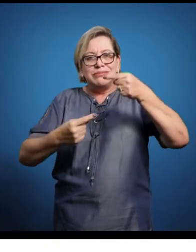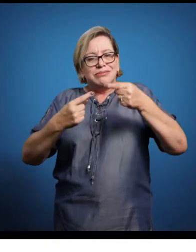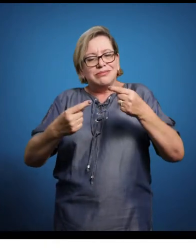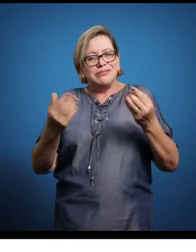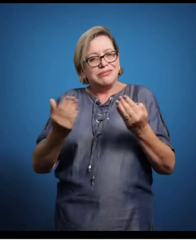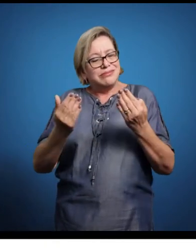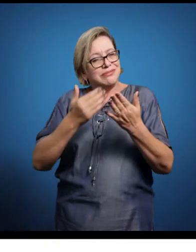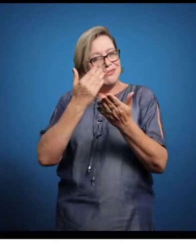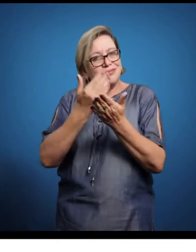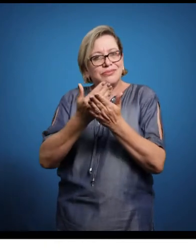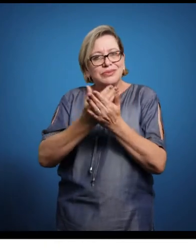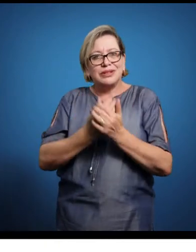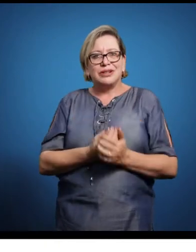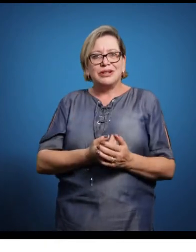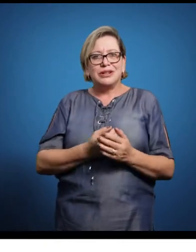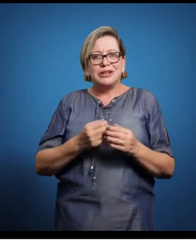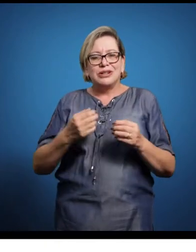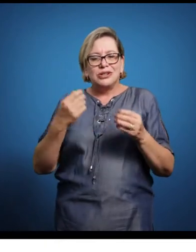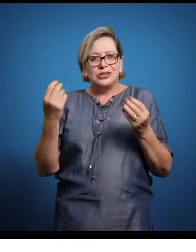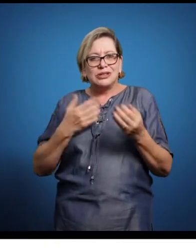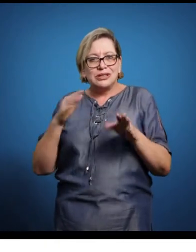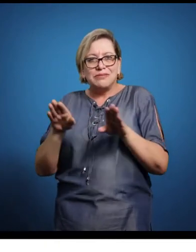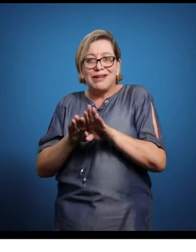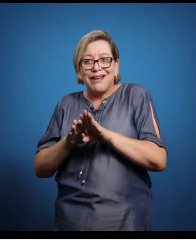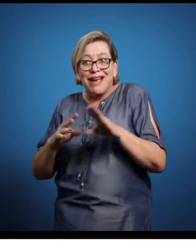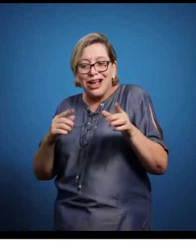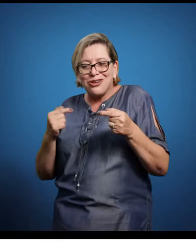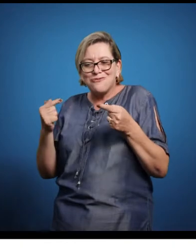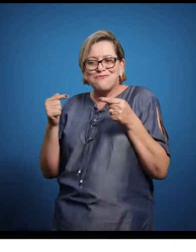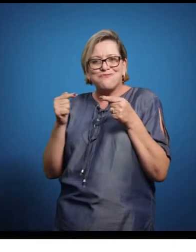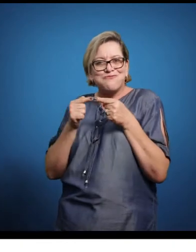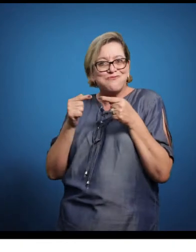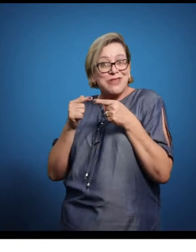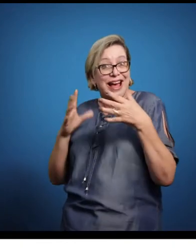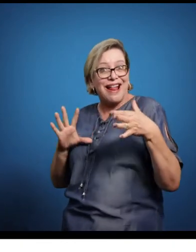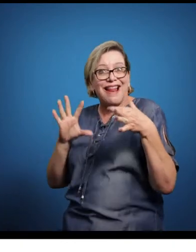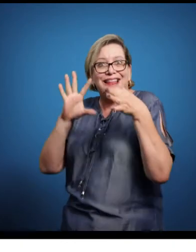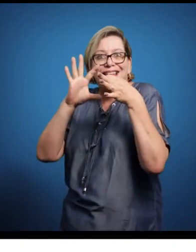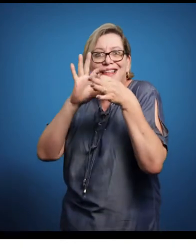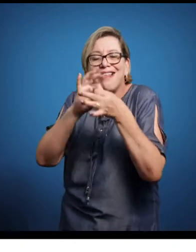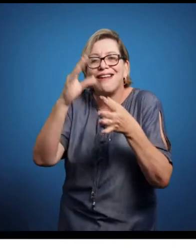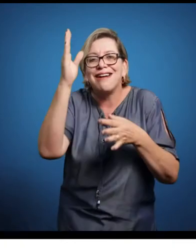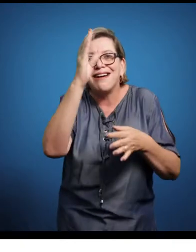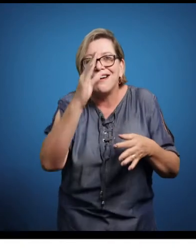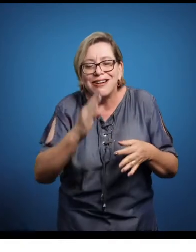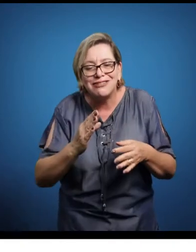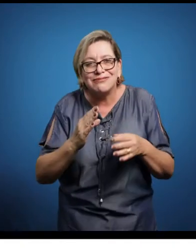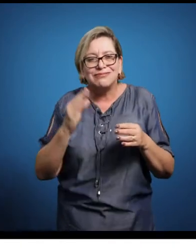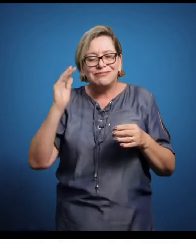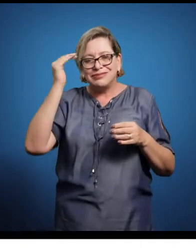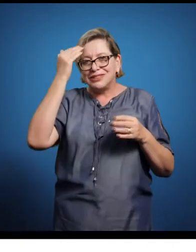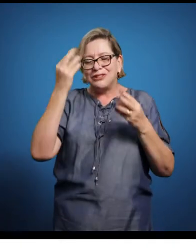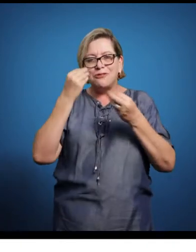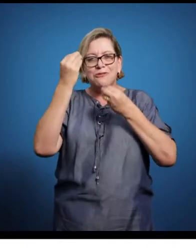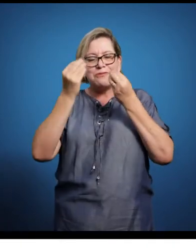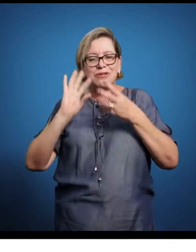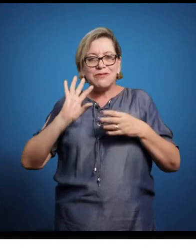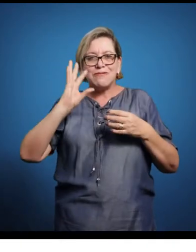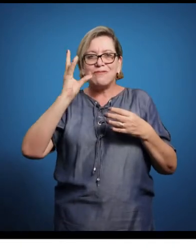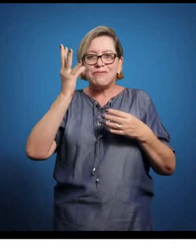isso aí com uma forte conexão com o brasil né vamos entender um pouco da formação do estado brasileiro